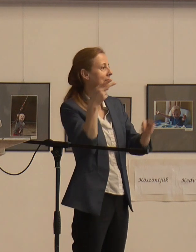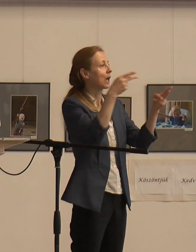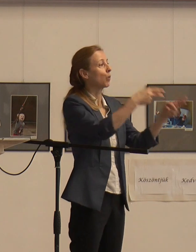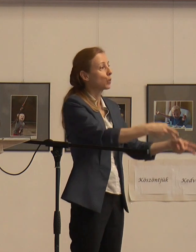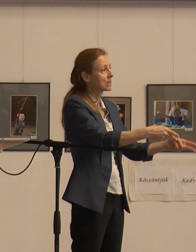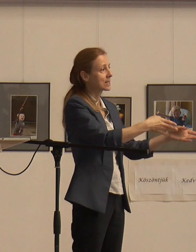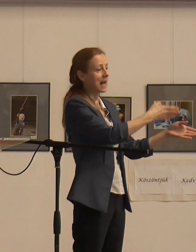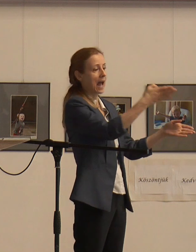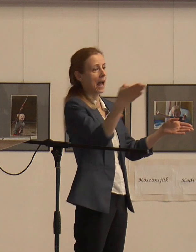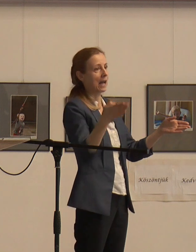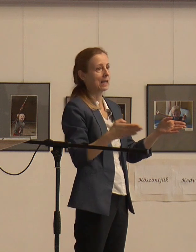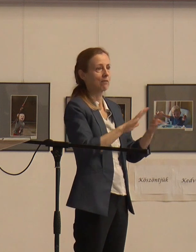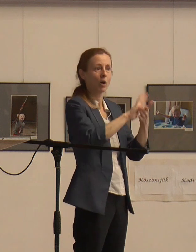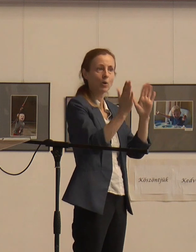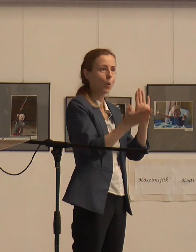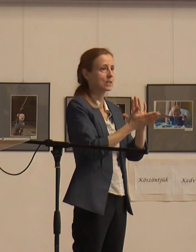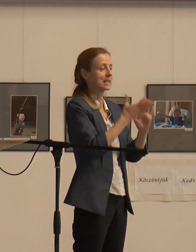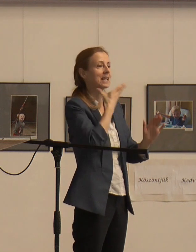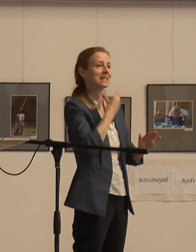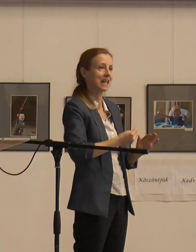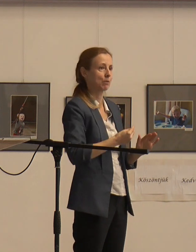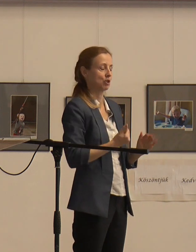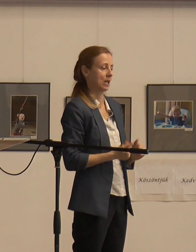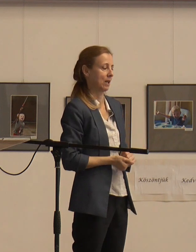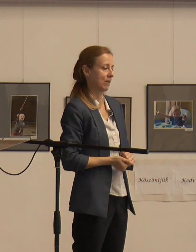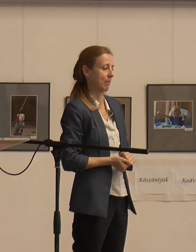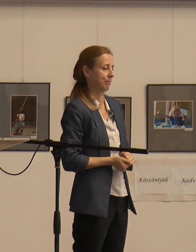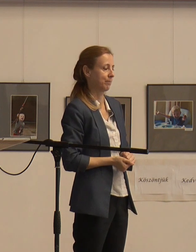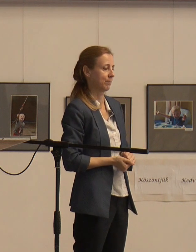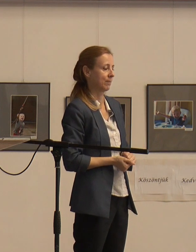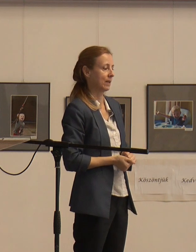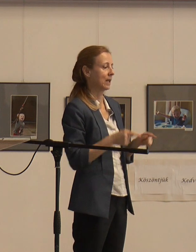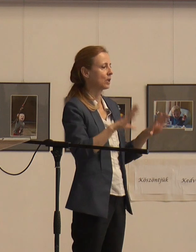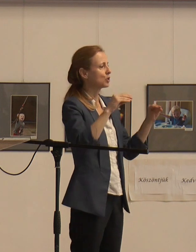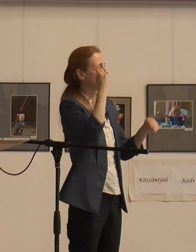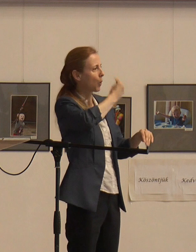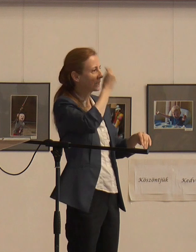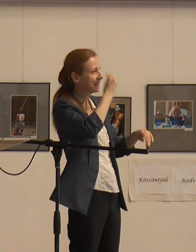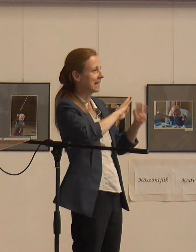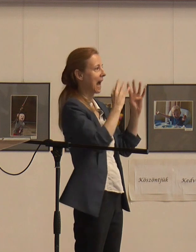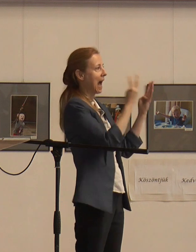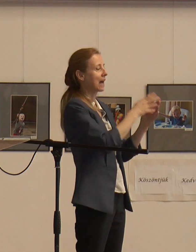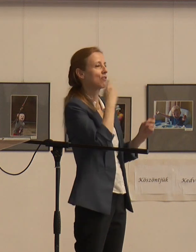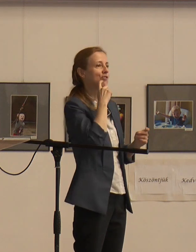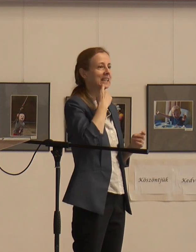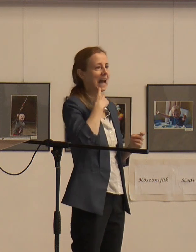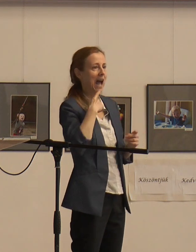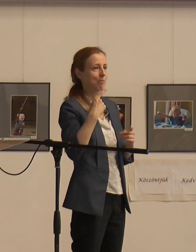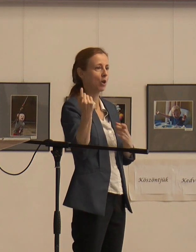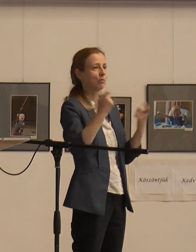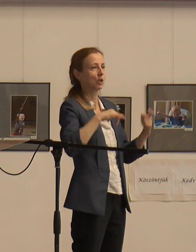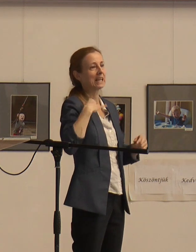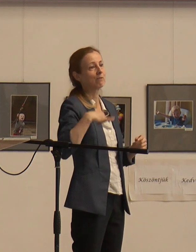utcáival, őrzött szépségével. És itt a sok diák, akik vidáman jönnek az